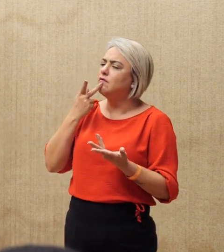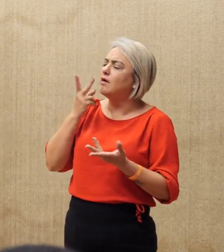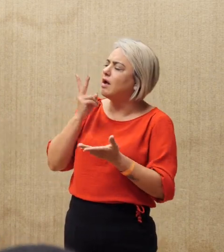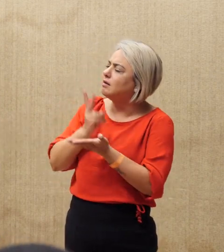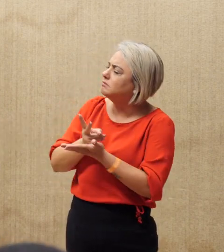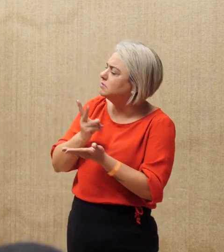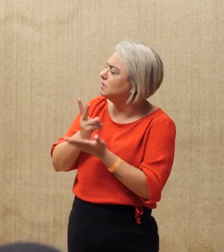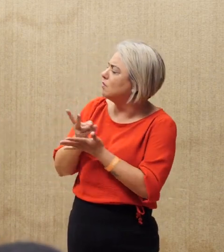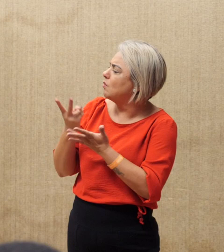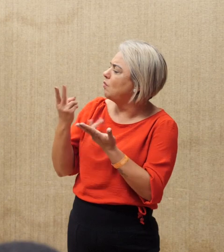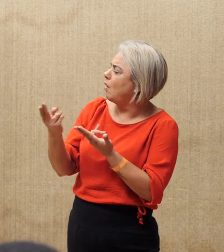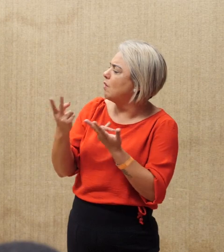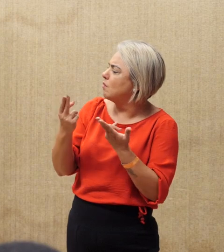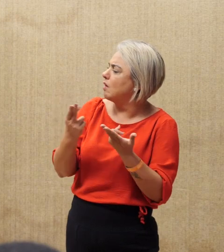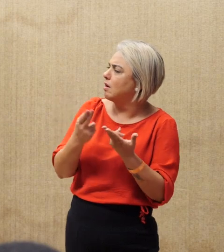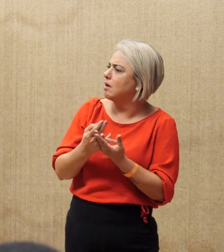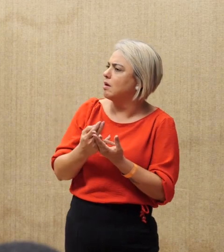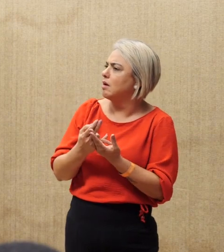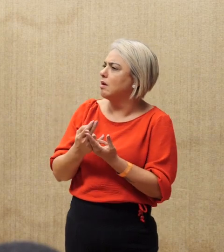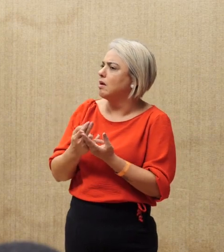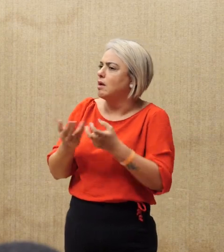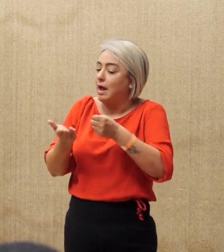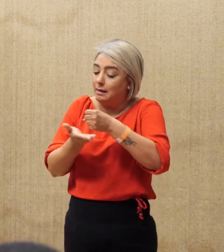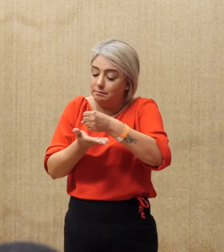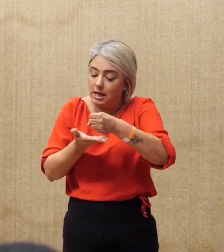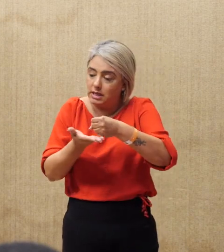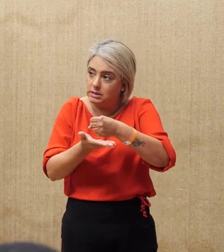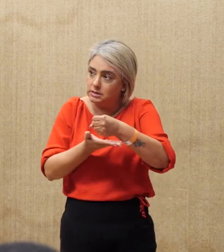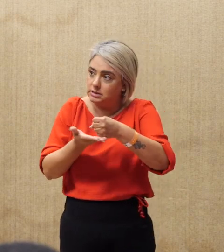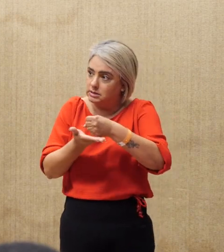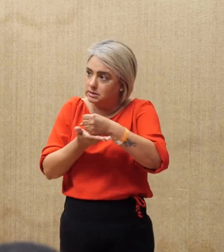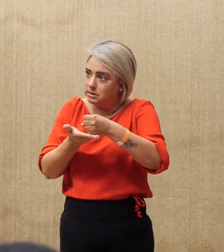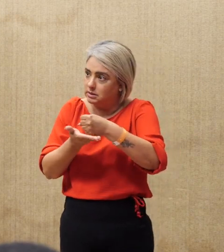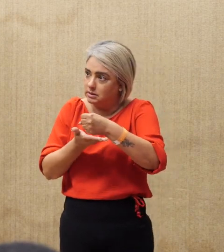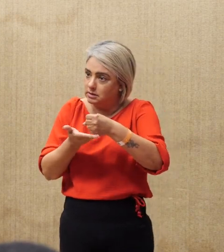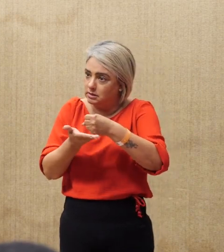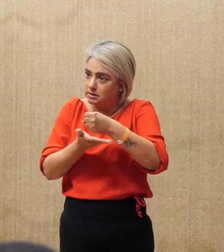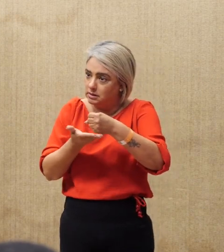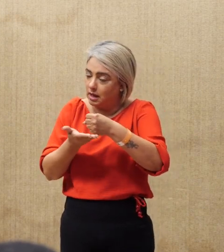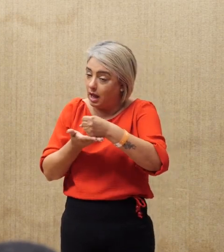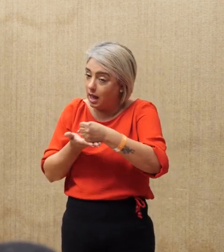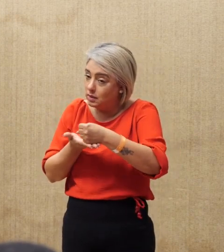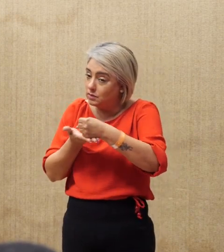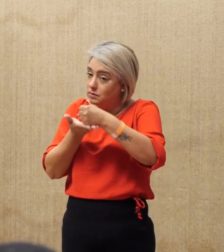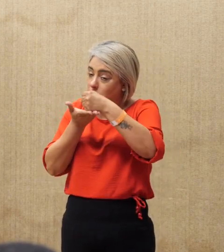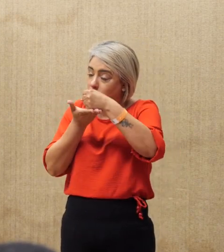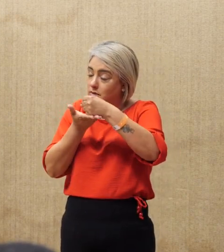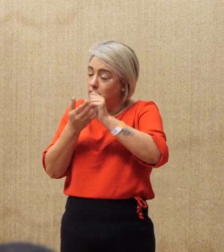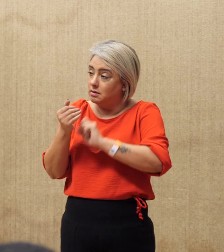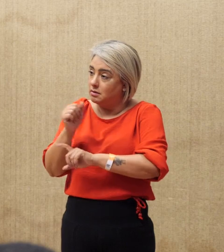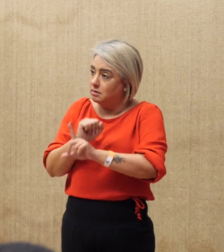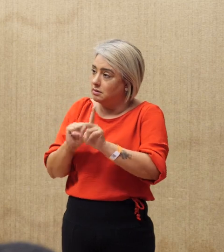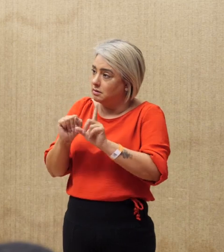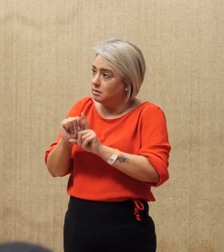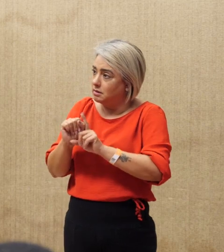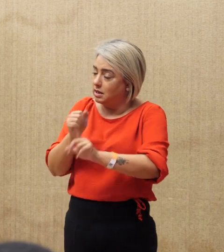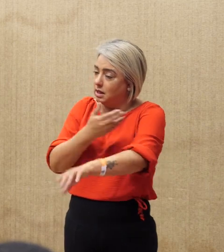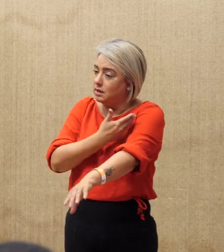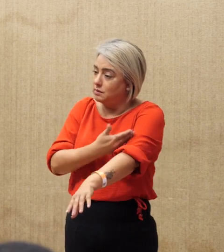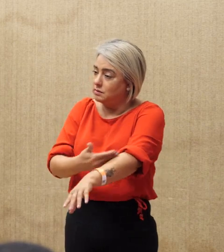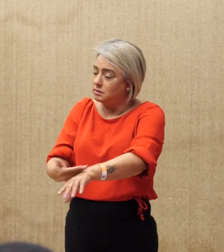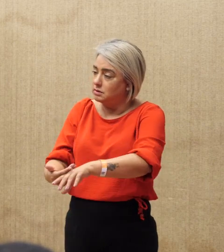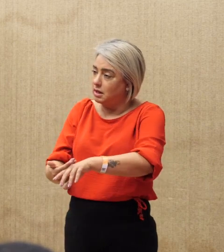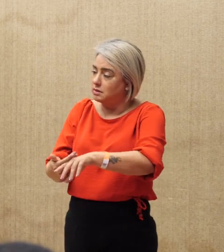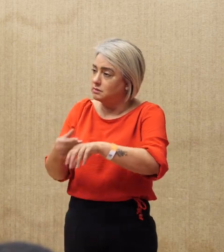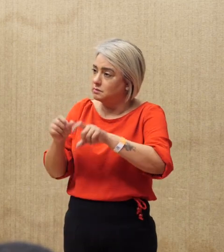a mesma palavra. O alicerce, a base, a sustentação para uma sociedade educada,